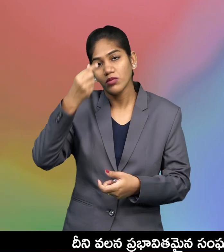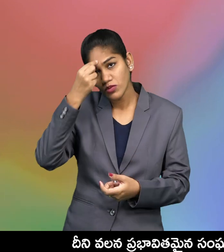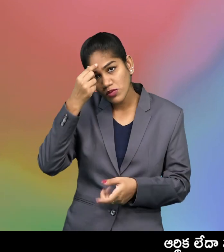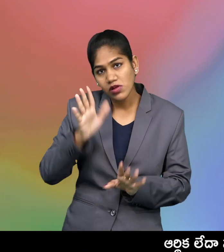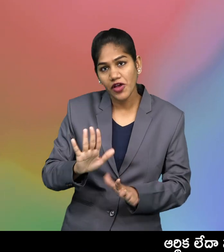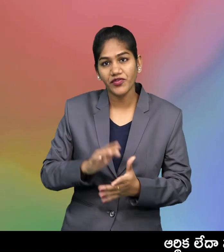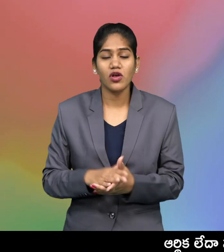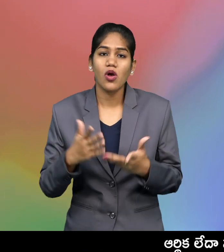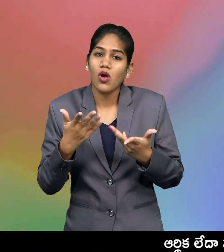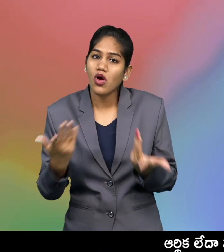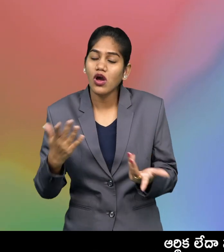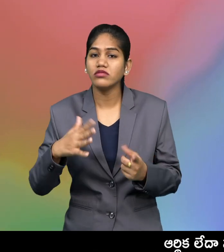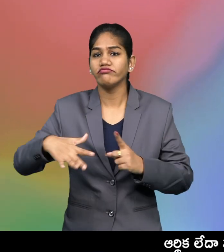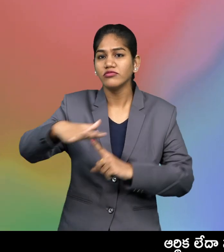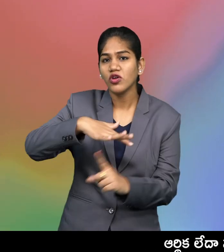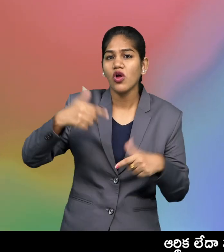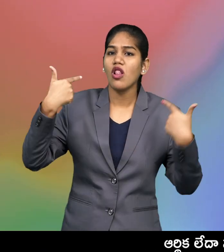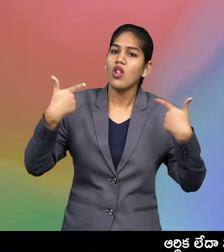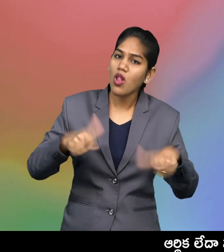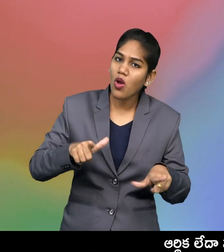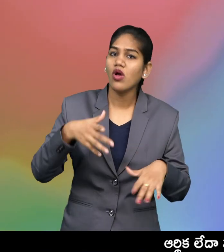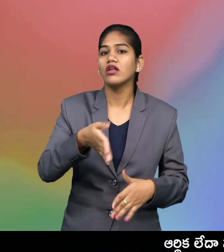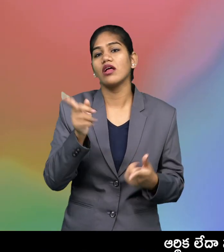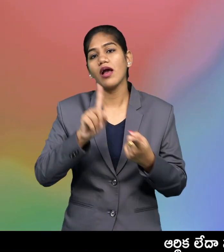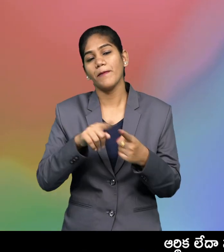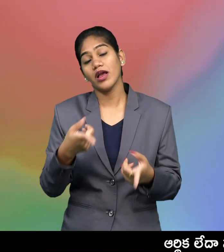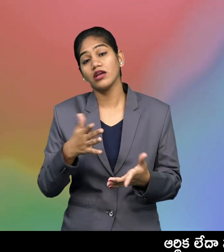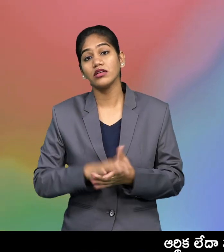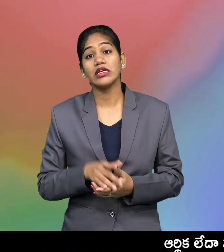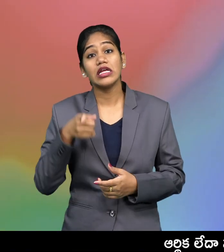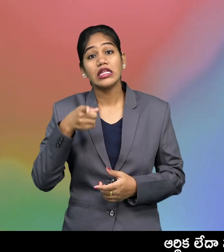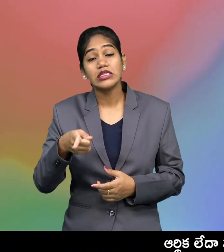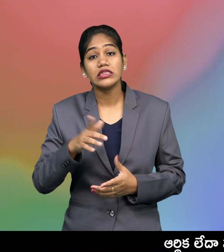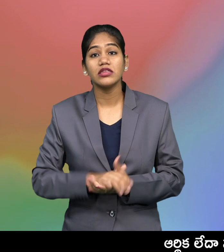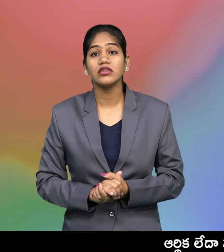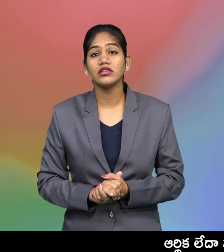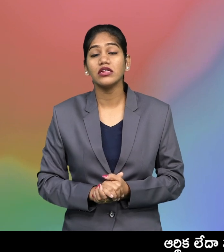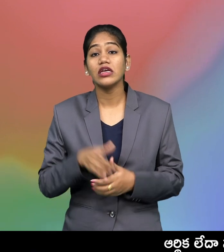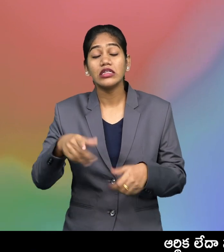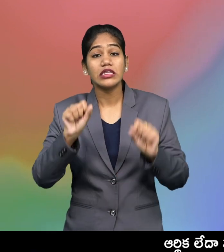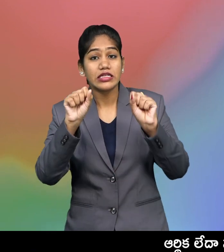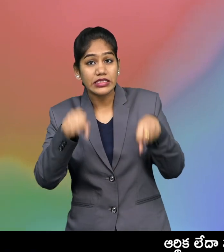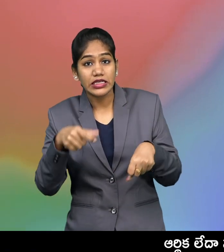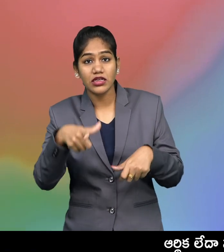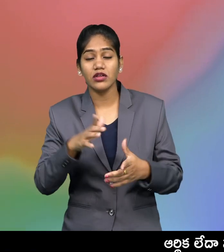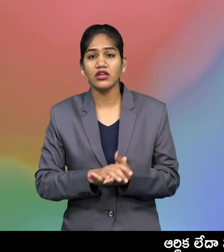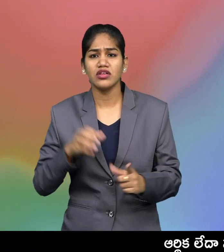భౌతిక, ఆర్థిక లేదా పర్యావరణ నష్టాన్ని విస్తృతంగా కలిగిస్తుంది.